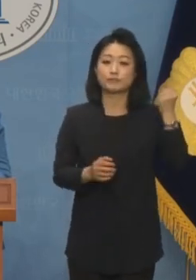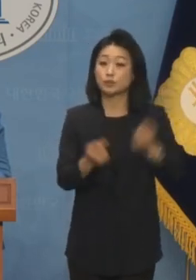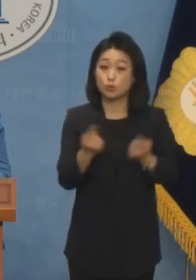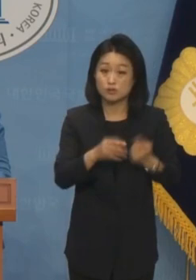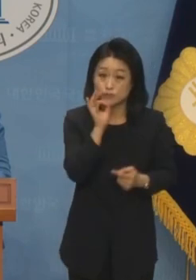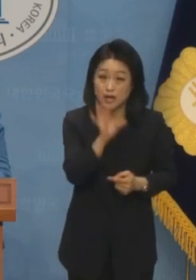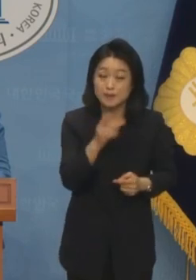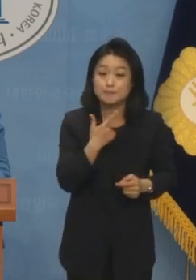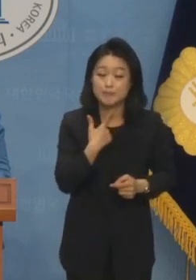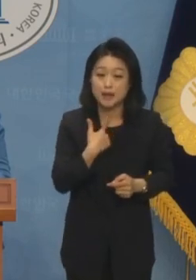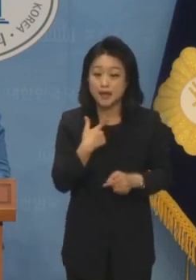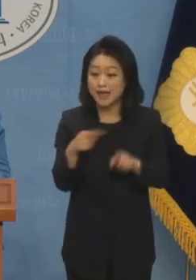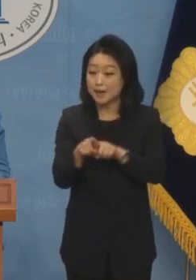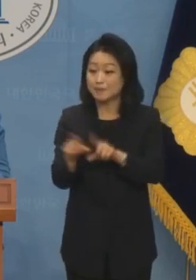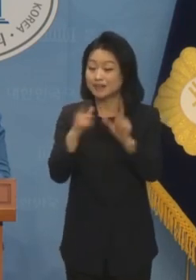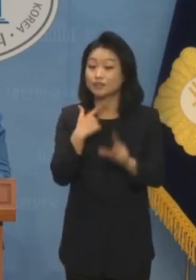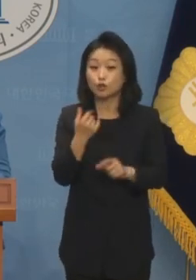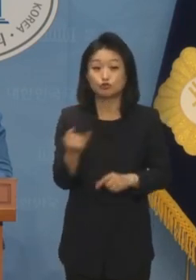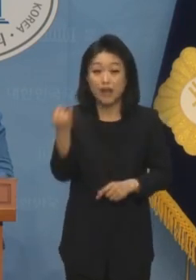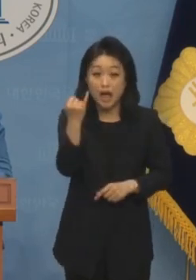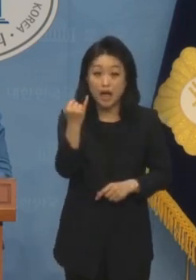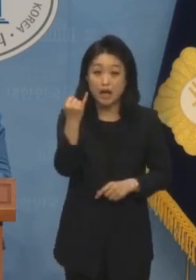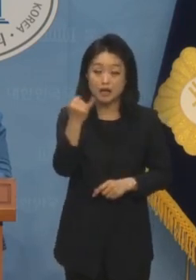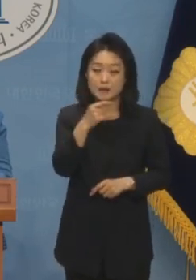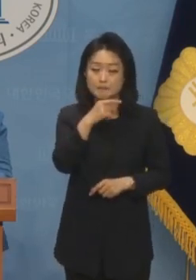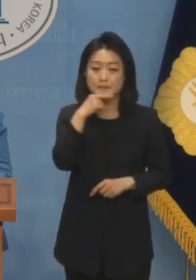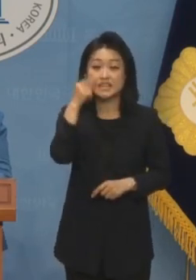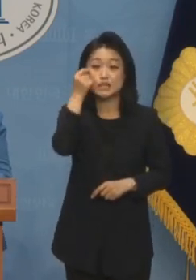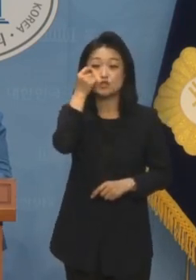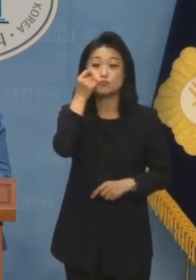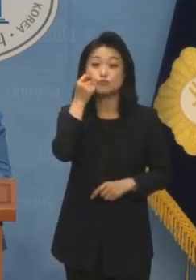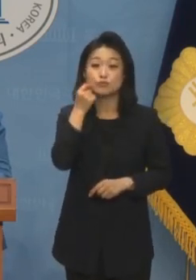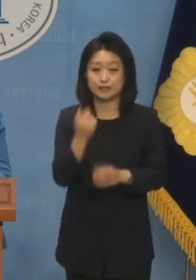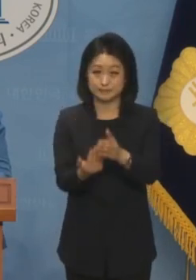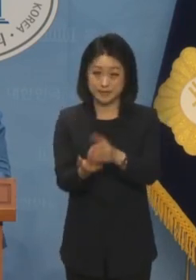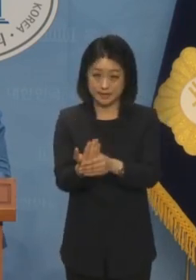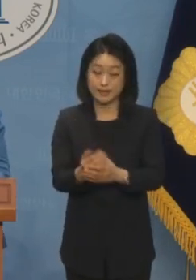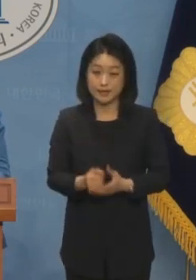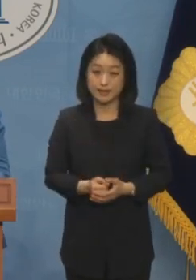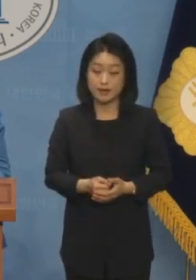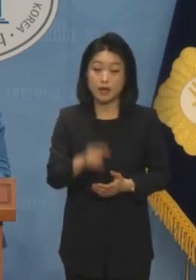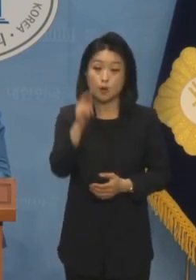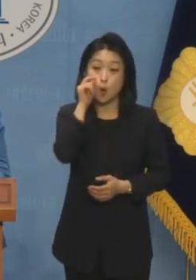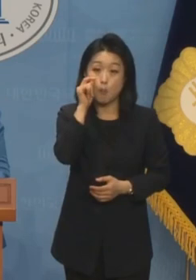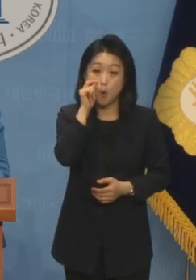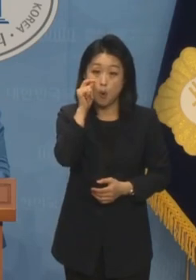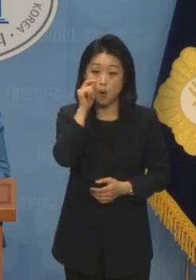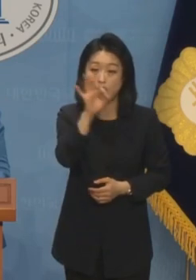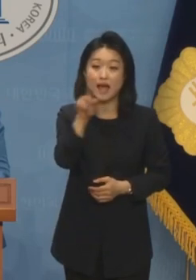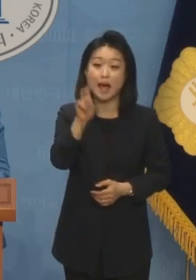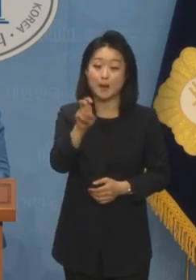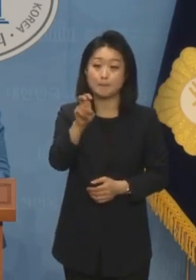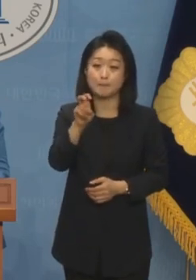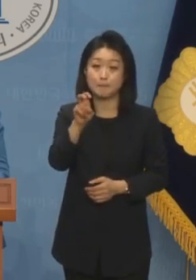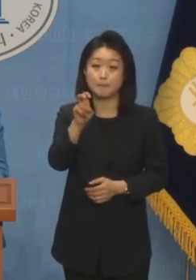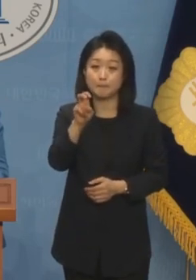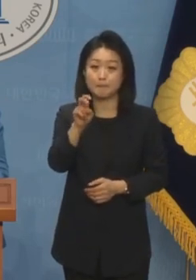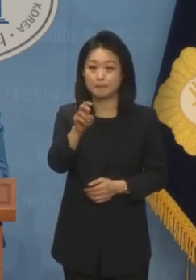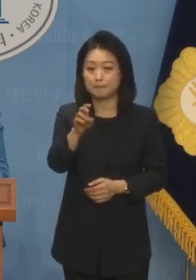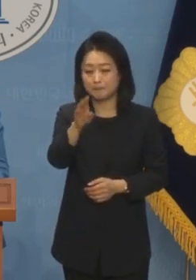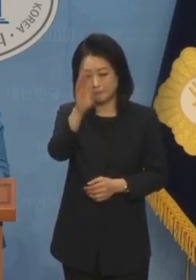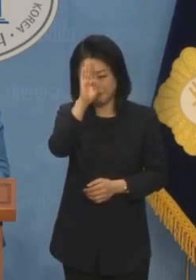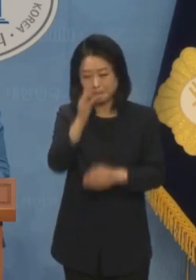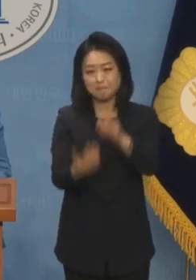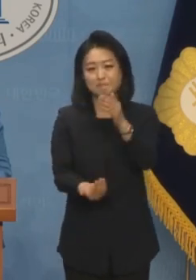못했습니다. 함께 살아왔던 누나는 피눈물을 흘렸습니다. 그 고모는 암에 걸려 죽어가시고 있다고